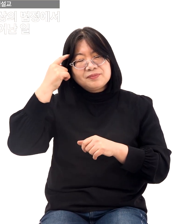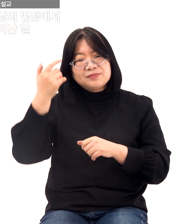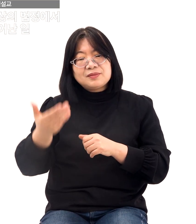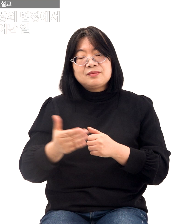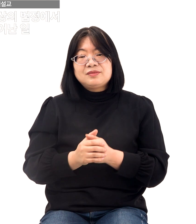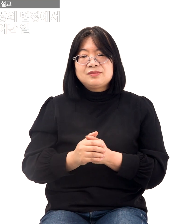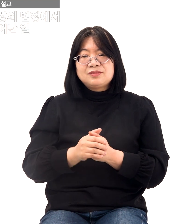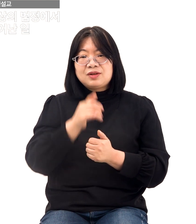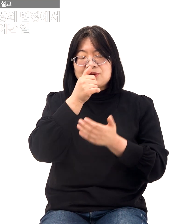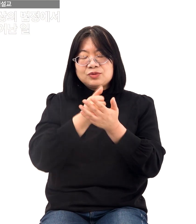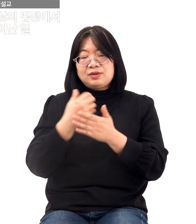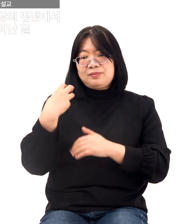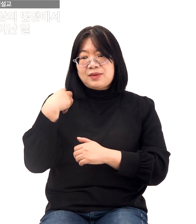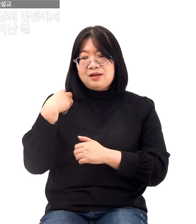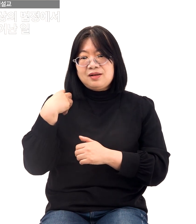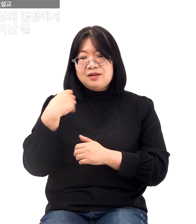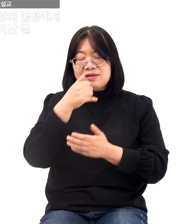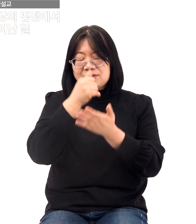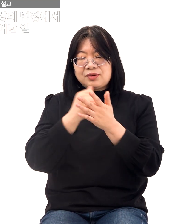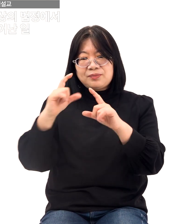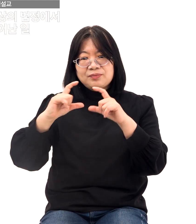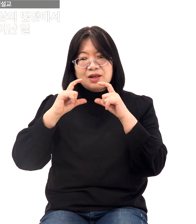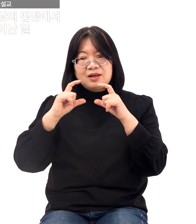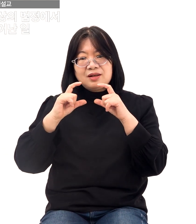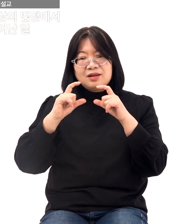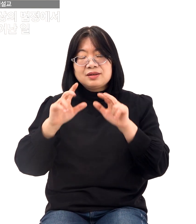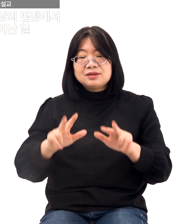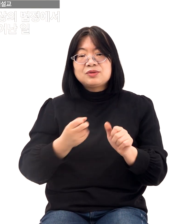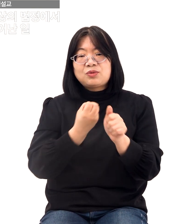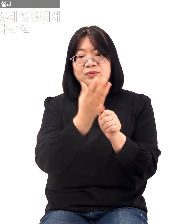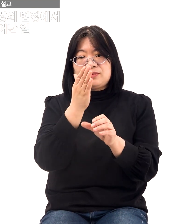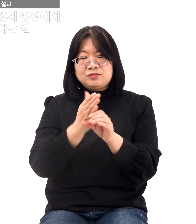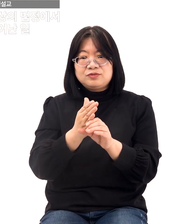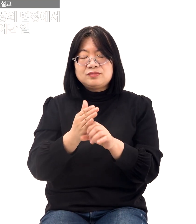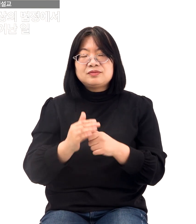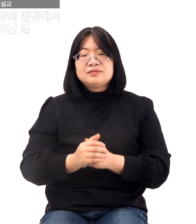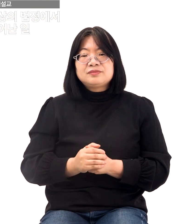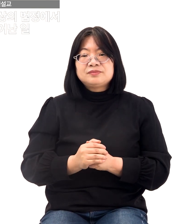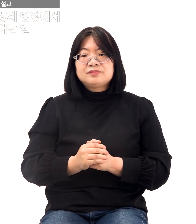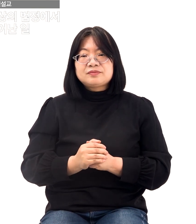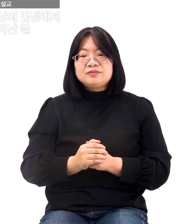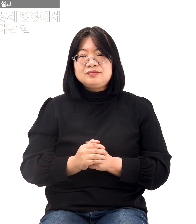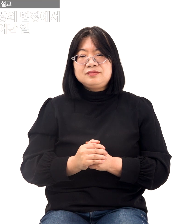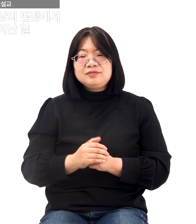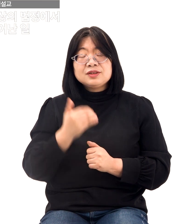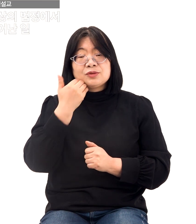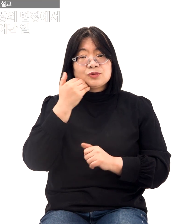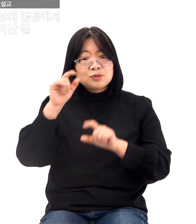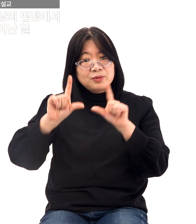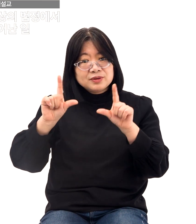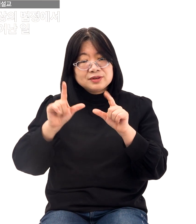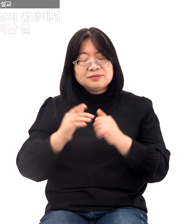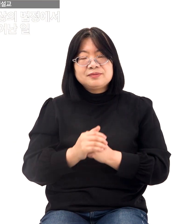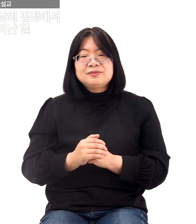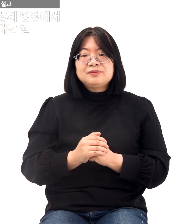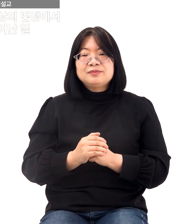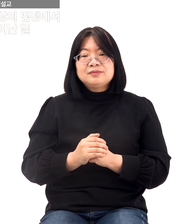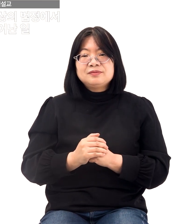상태였겠습니까? 죄책감, 정죄감에 고발을 당하고 있어요. 누구의